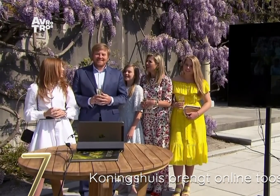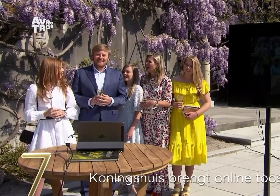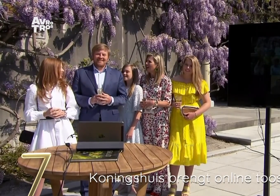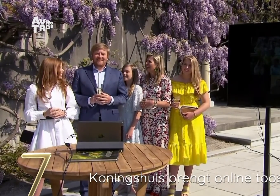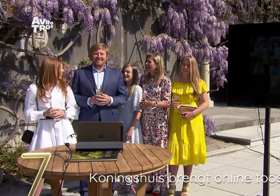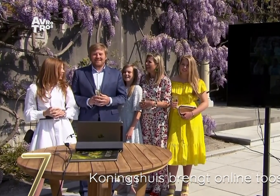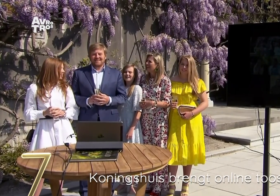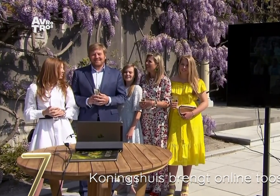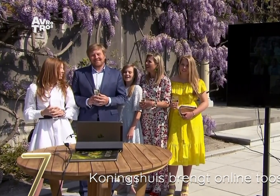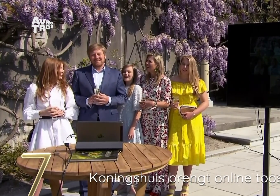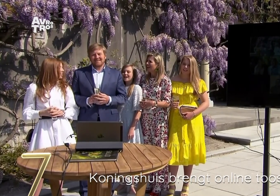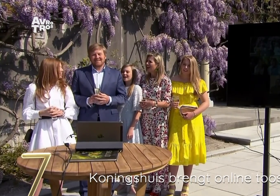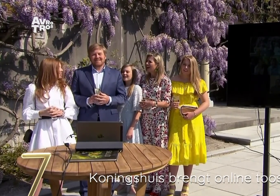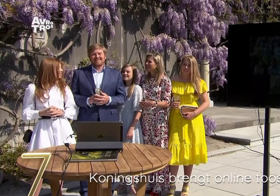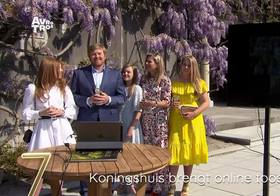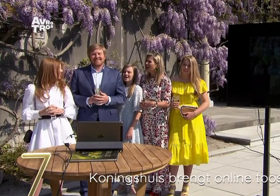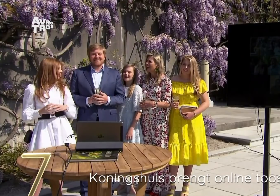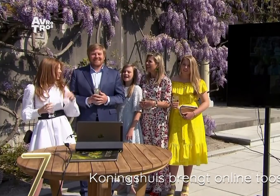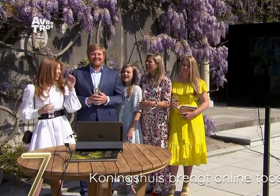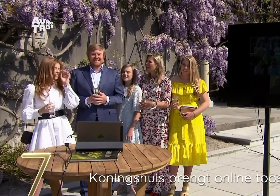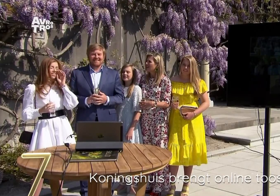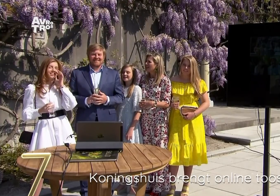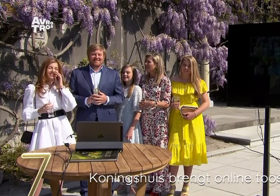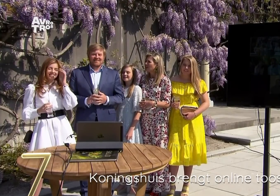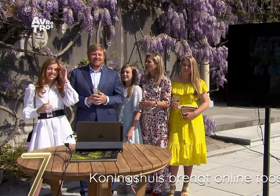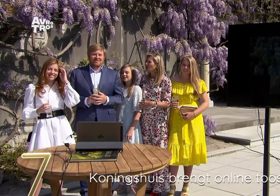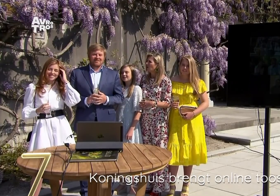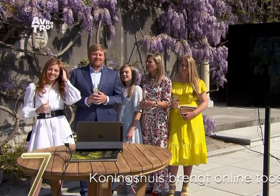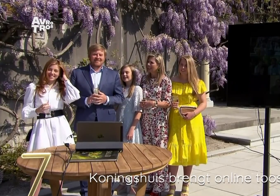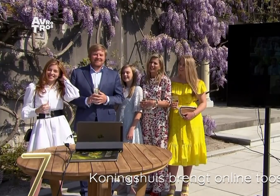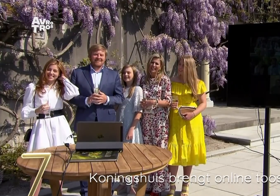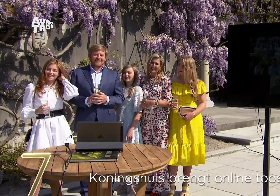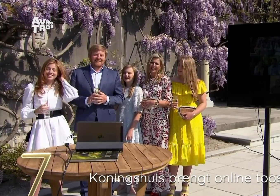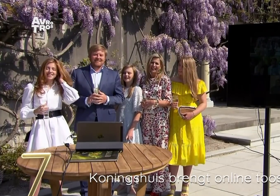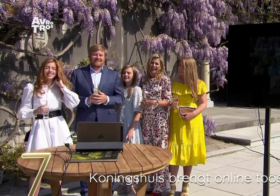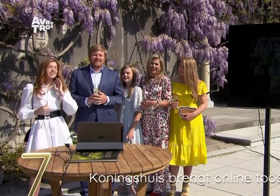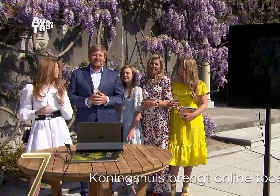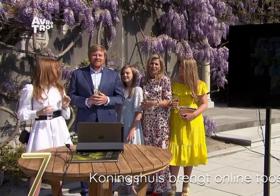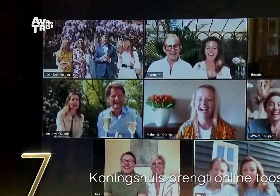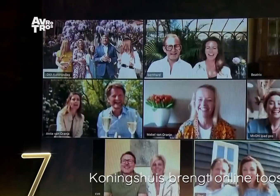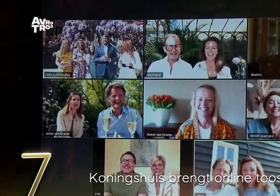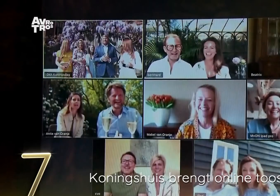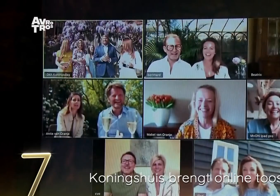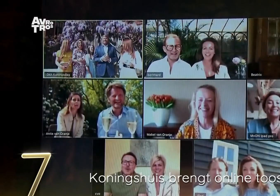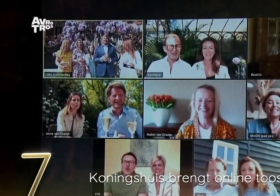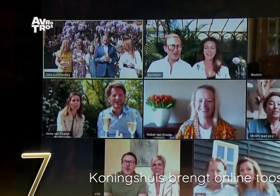Lang zal je leven. Lang zal je leven in de gloria. In de